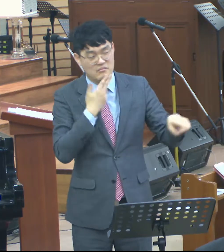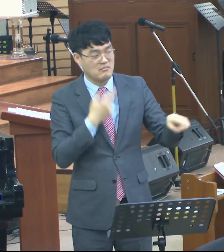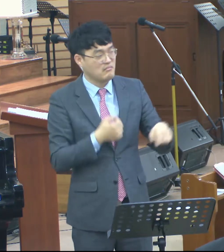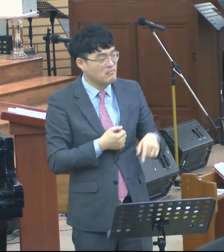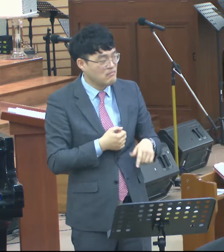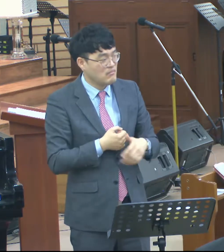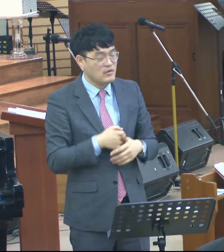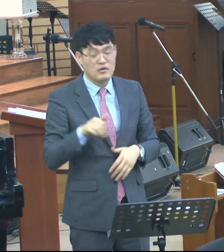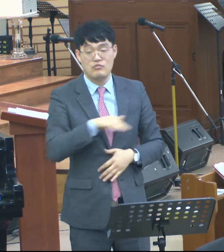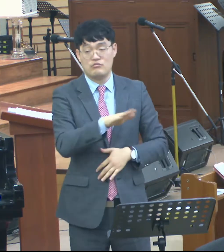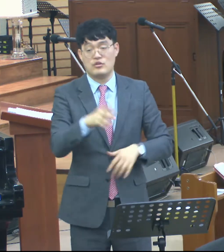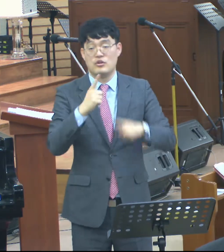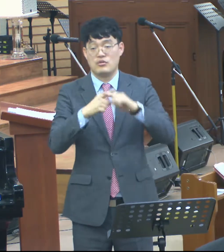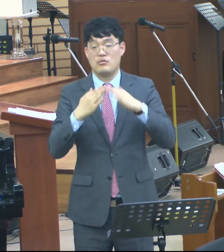우리는 아직 더 커져야 된다는 거죠.